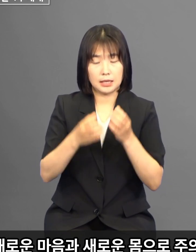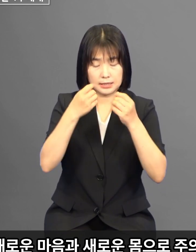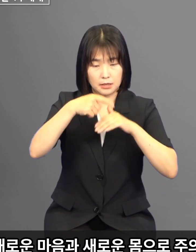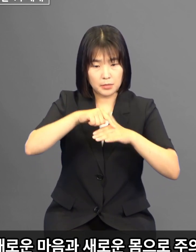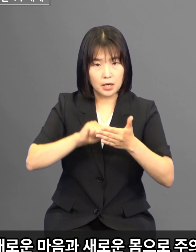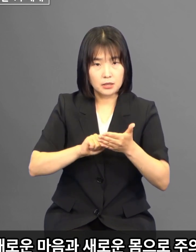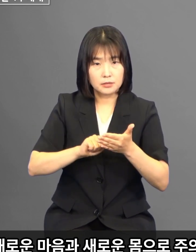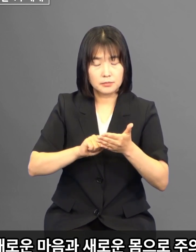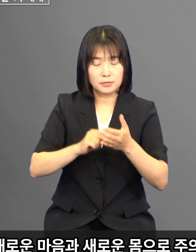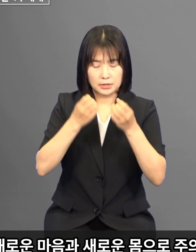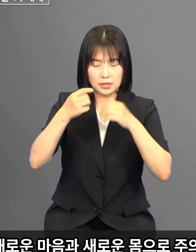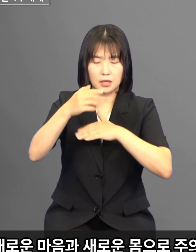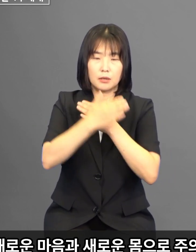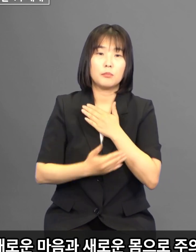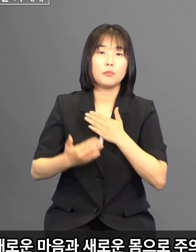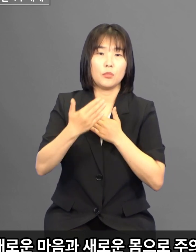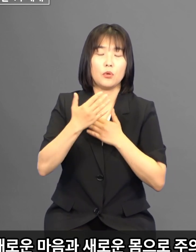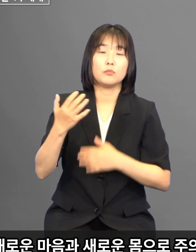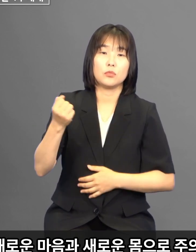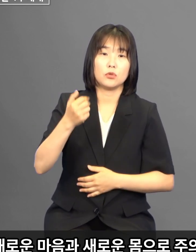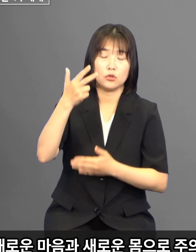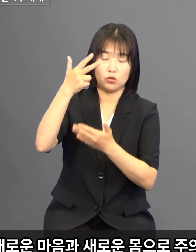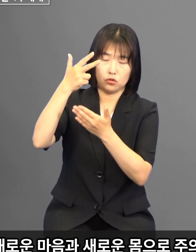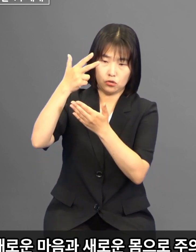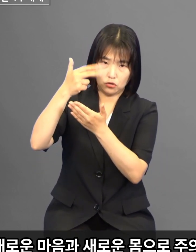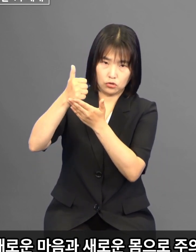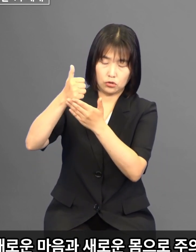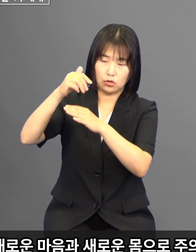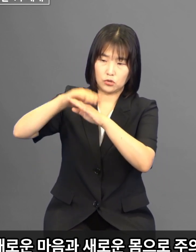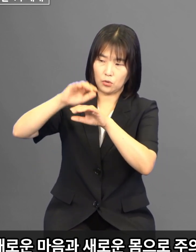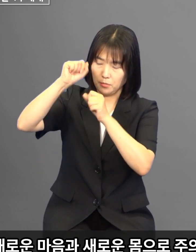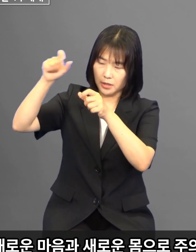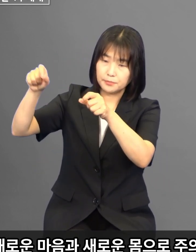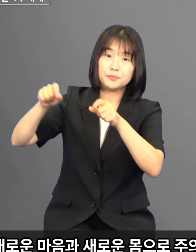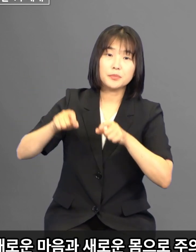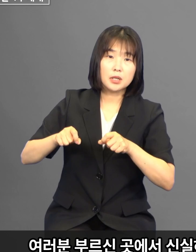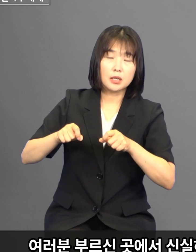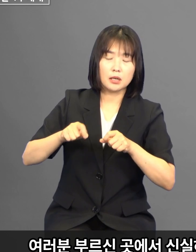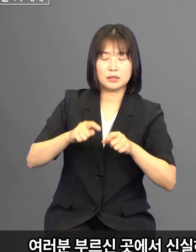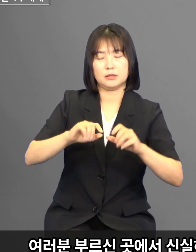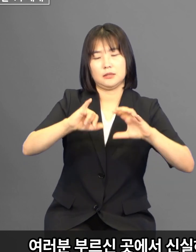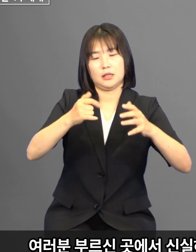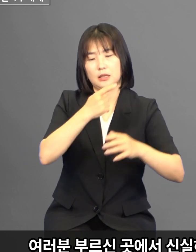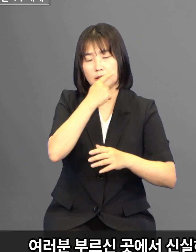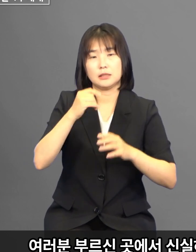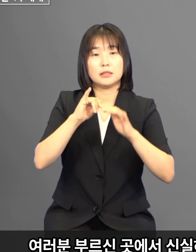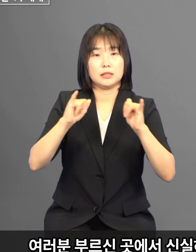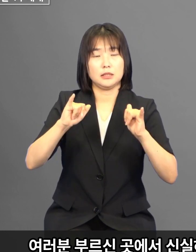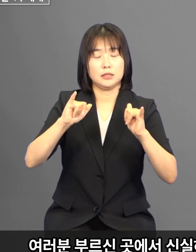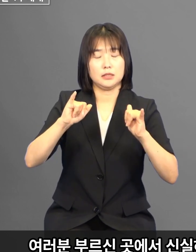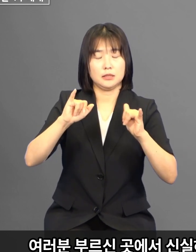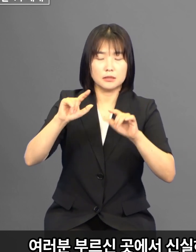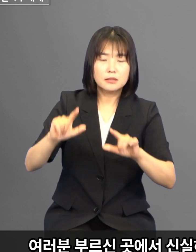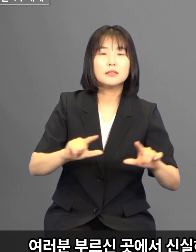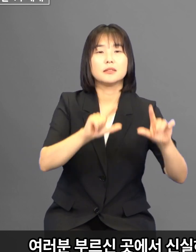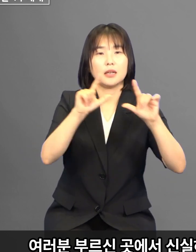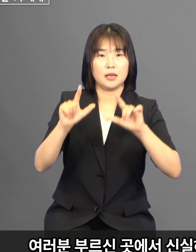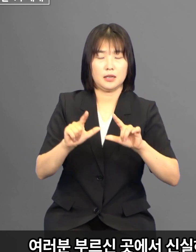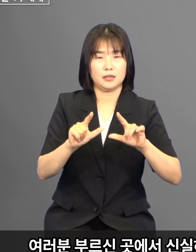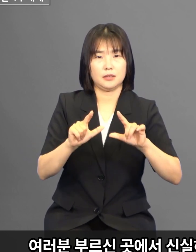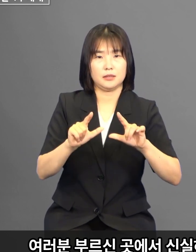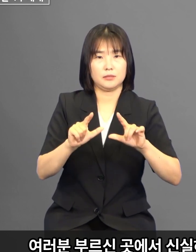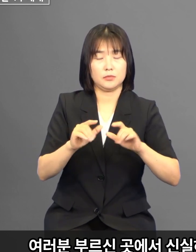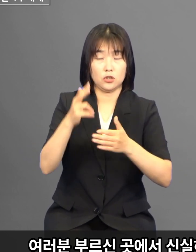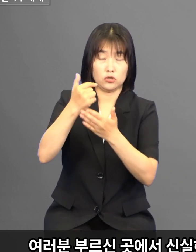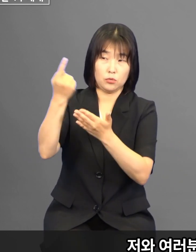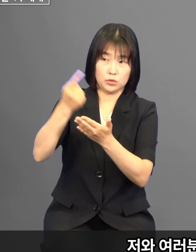마음과 새로운 몸으로 주의 손과 발이 되어 정말 이 세상에 증인된 삶을 여러분 부르신 곳에서 신실하게 주님 오시는